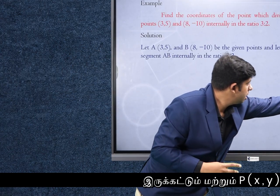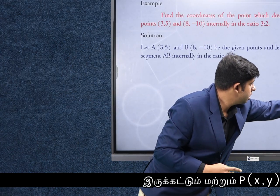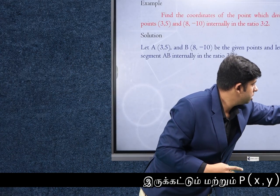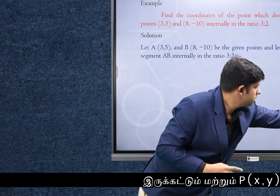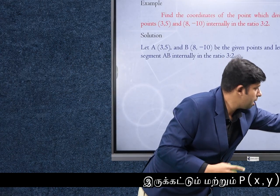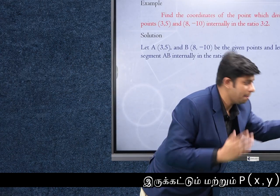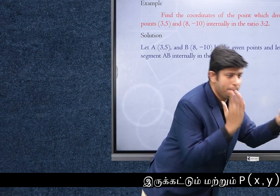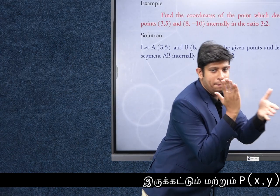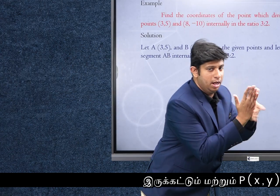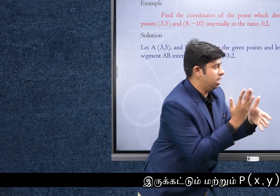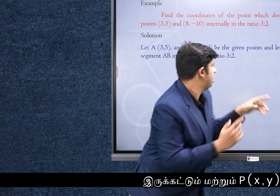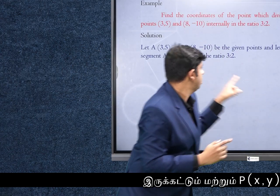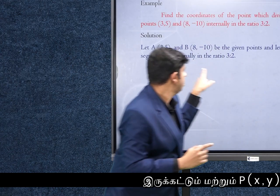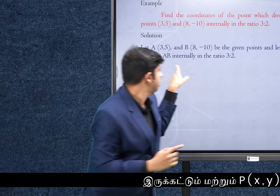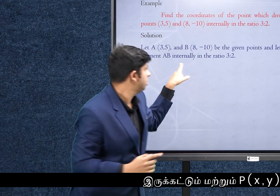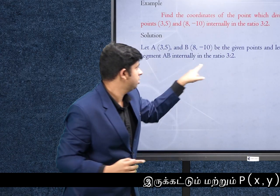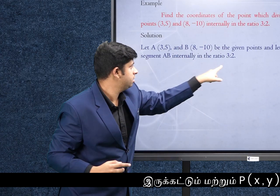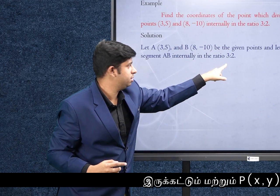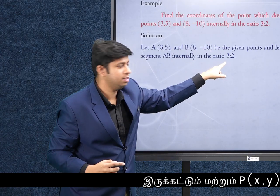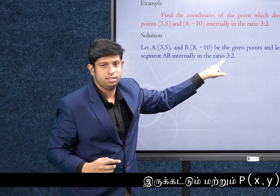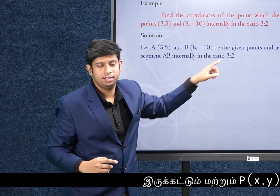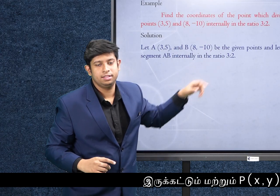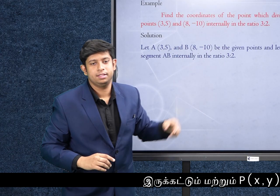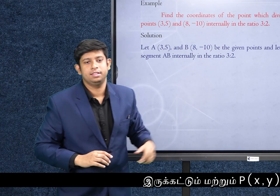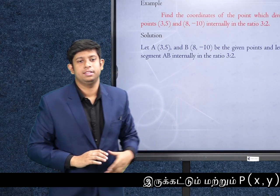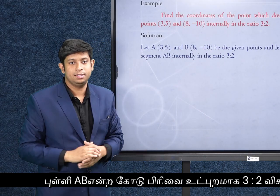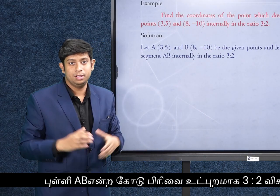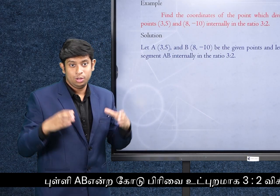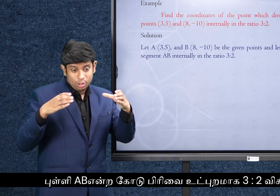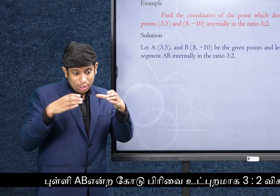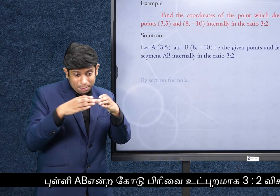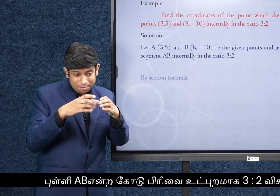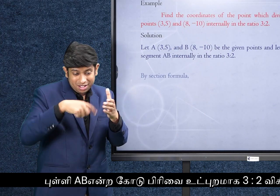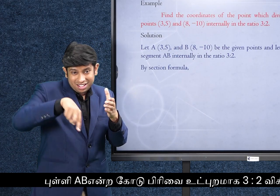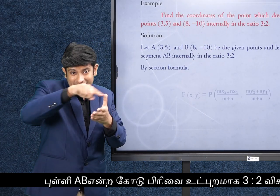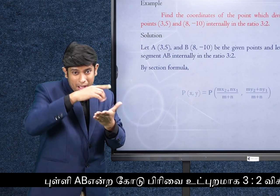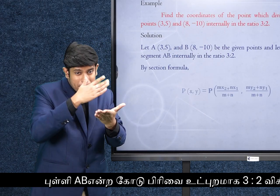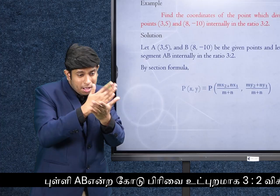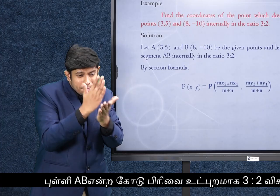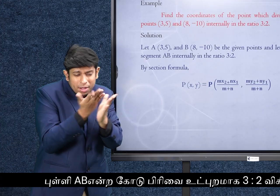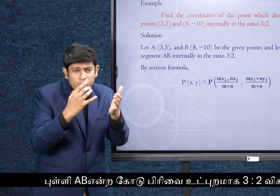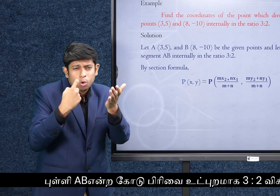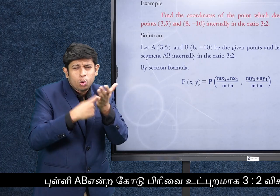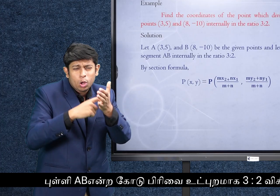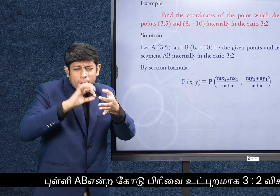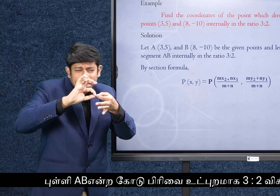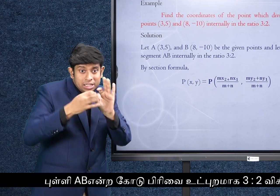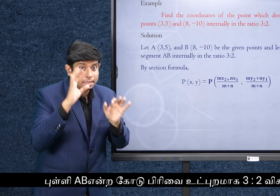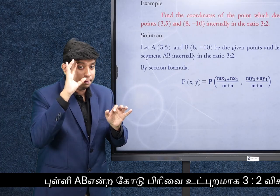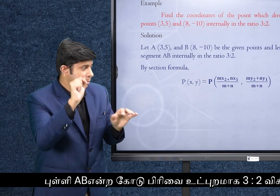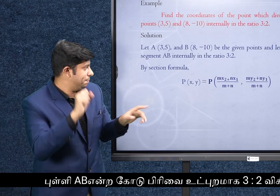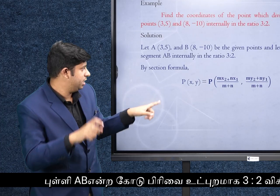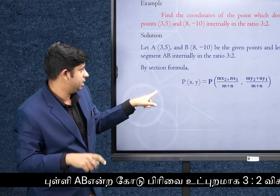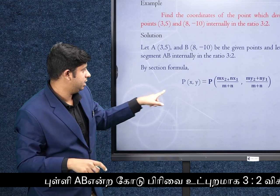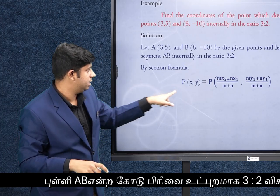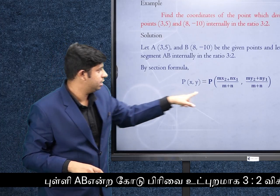பி அடைப்புக்குறிக்குள் எக்ஸ் ஒய் புள்ளி ஏ பி என்ற கோடு பிரிவை உட்புறமாக